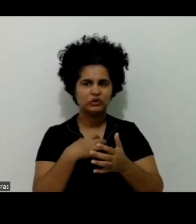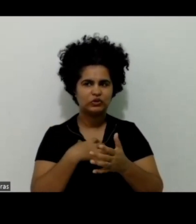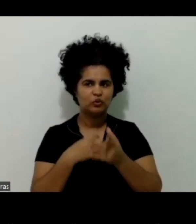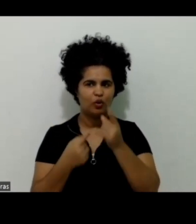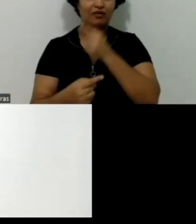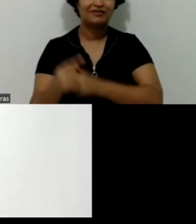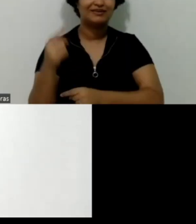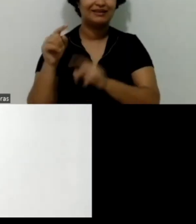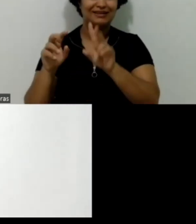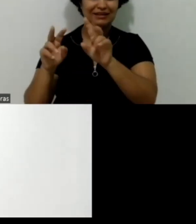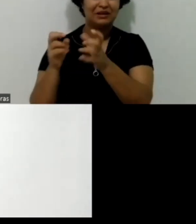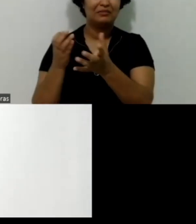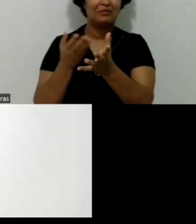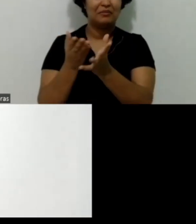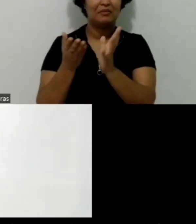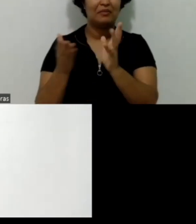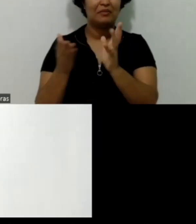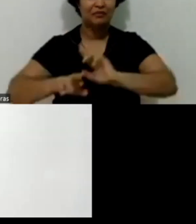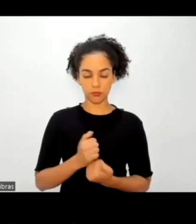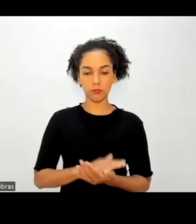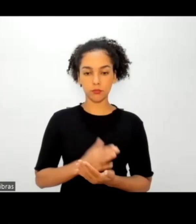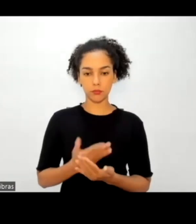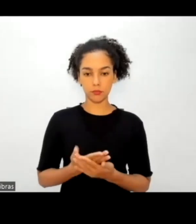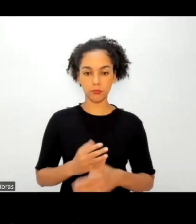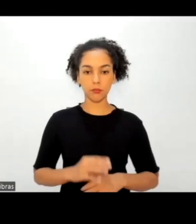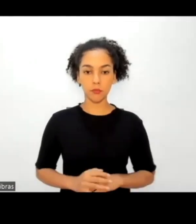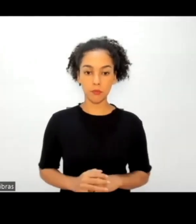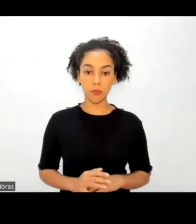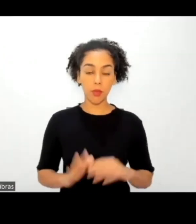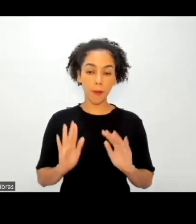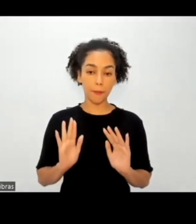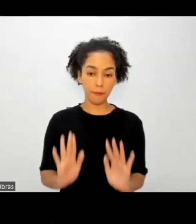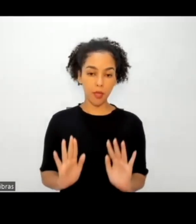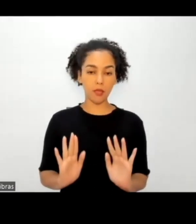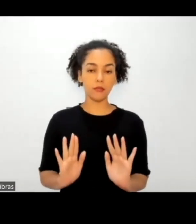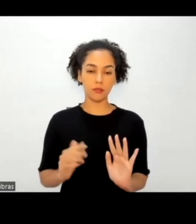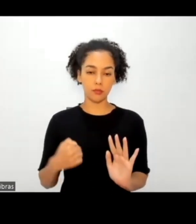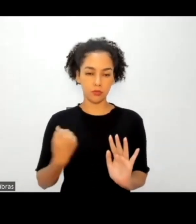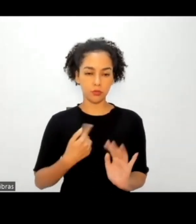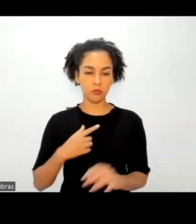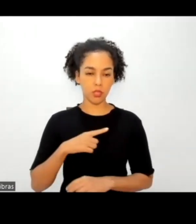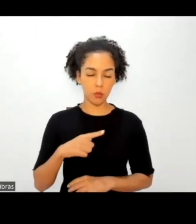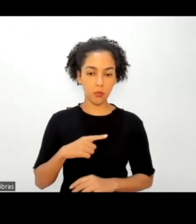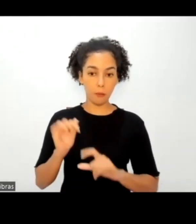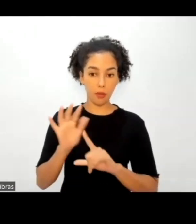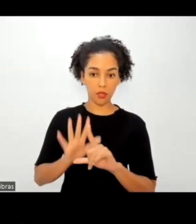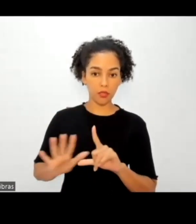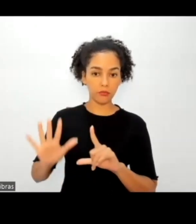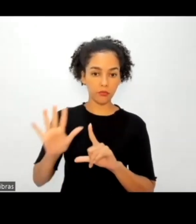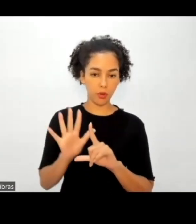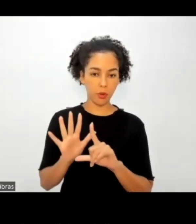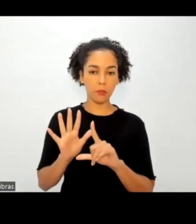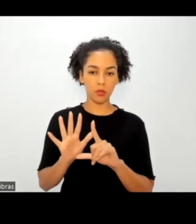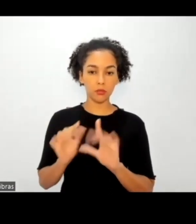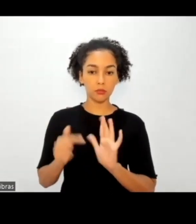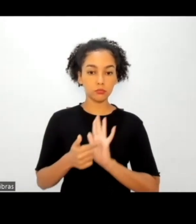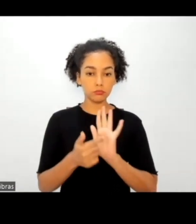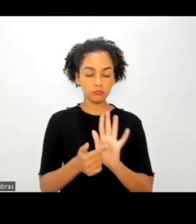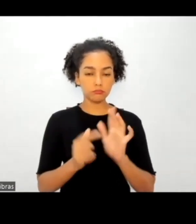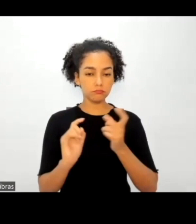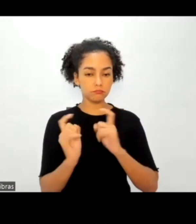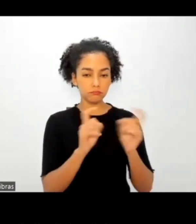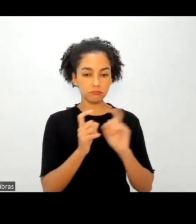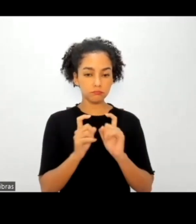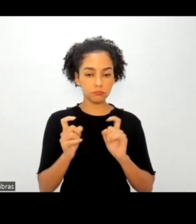questões. Mas a gente tem aí a própria plataforma da ABETS, né, assim, que nos indica lá debates para pensar